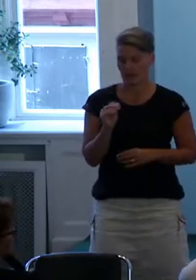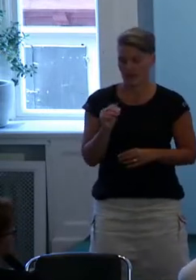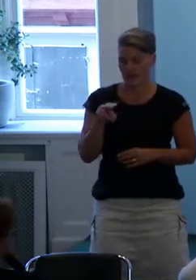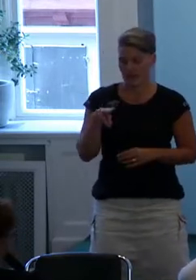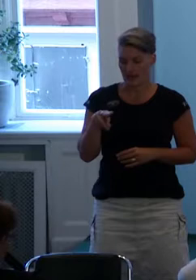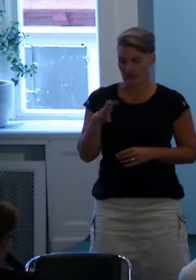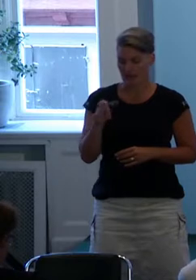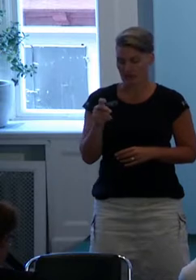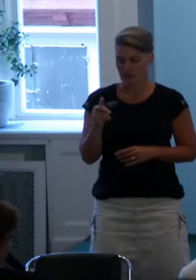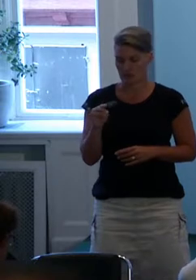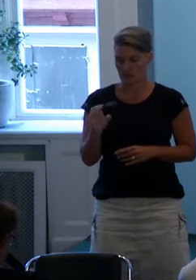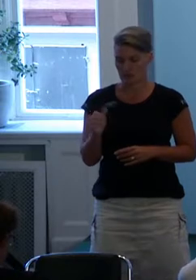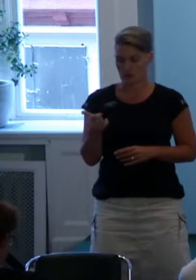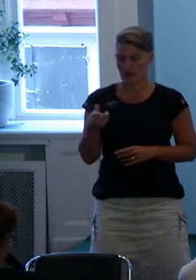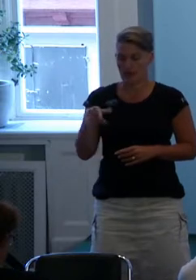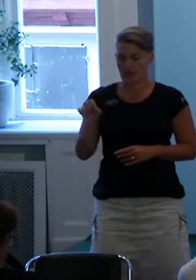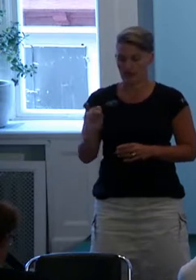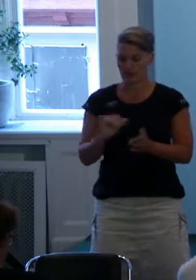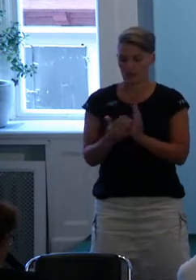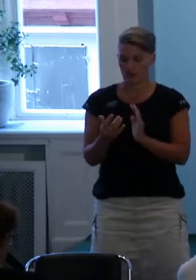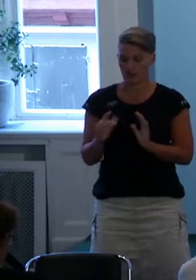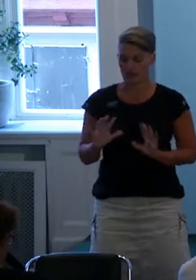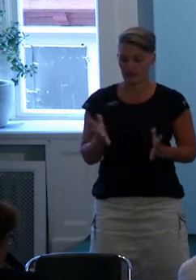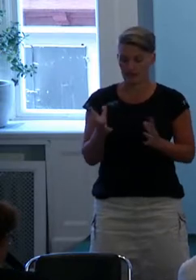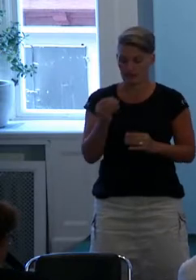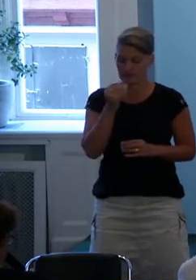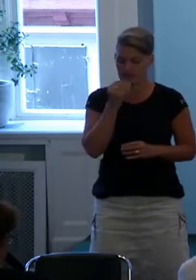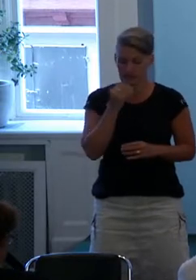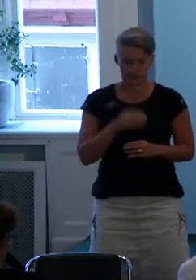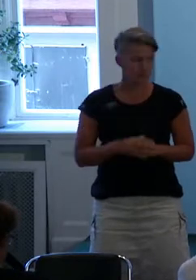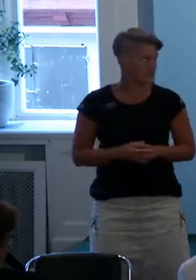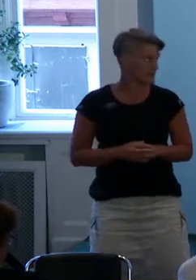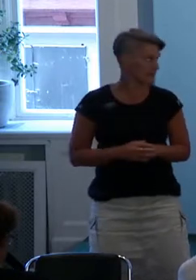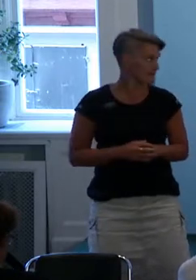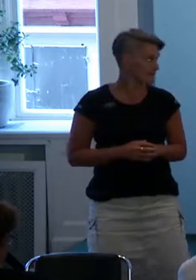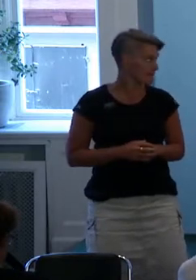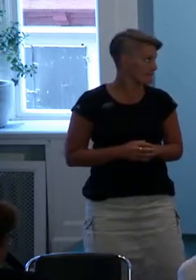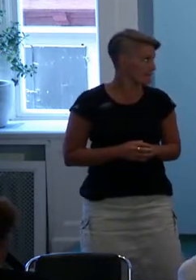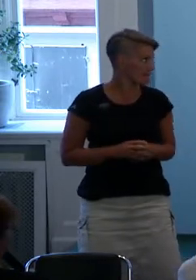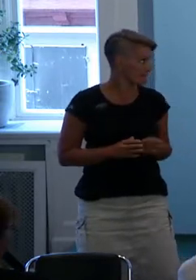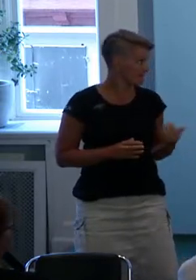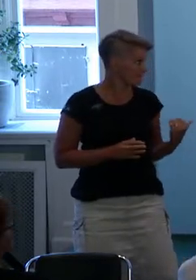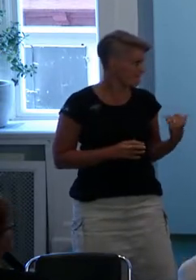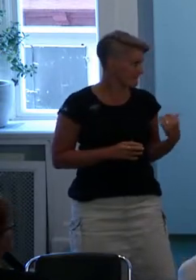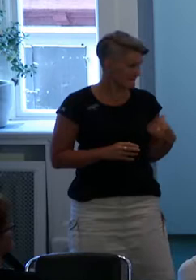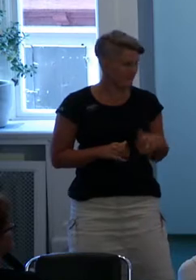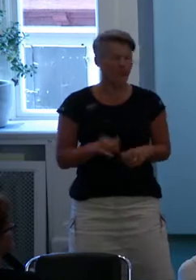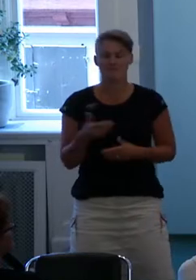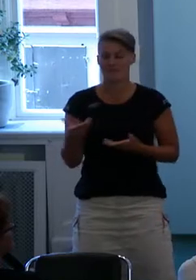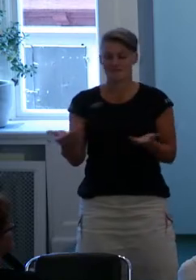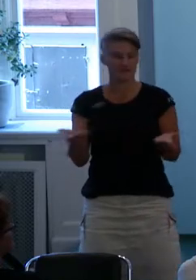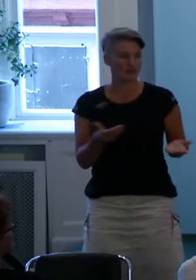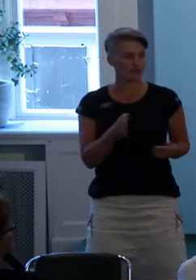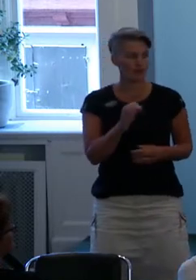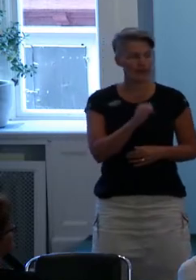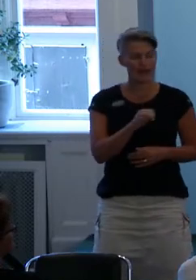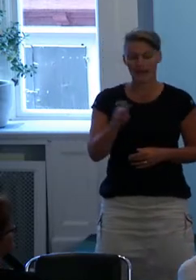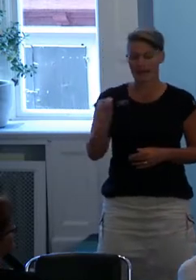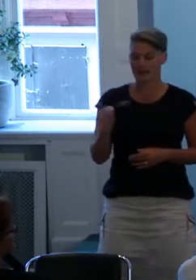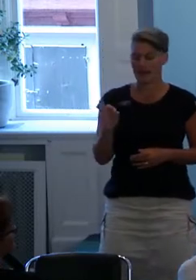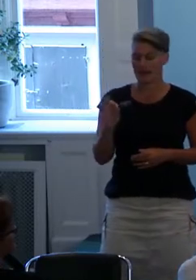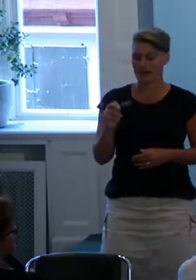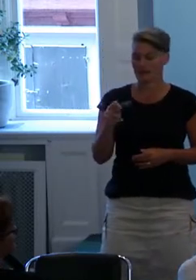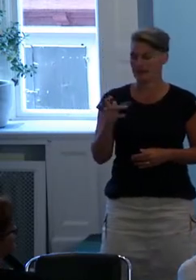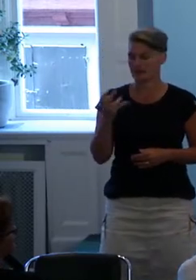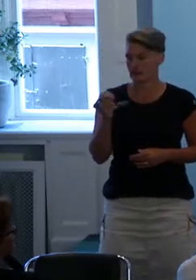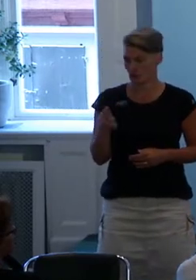från LIF. Där är Anders. Och nu ska vi se om vi har fått våra representanter. Där har vi. Välkommen fram, Emma Henriksson som